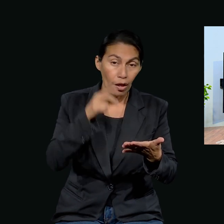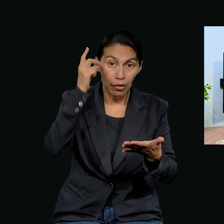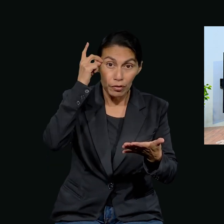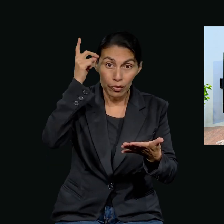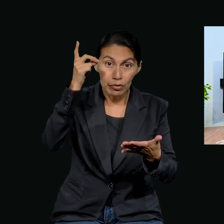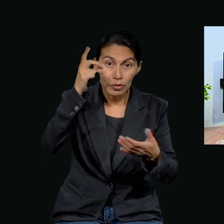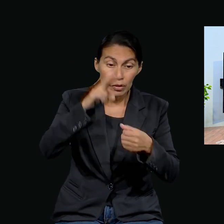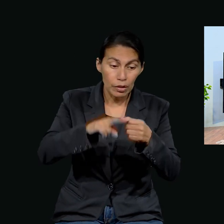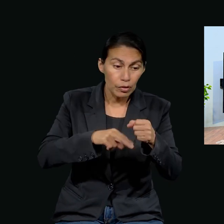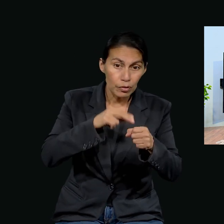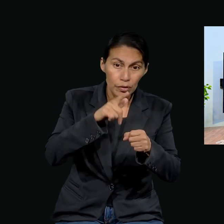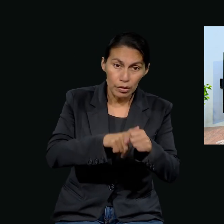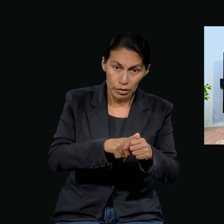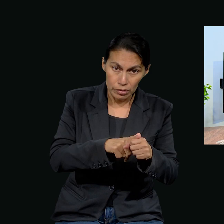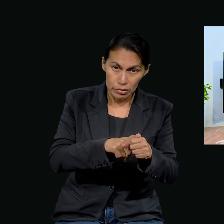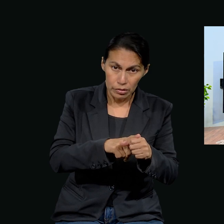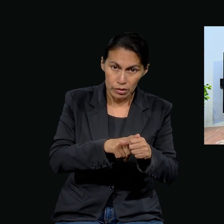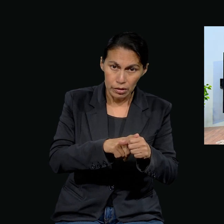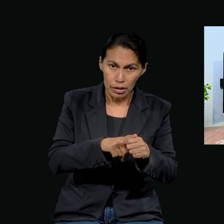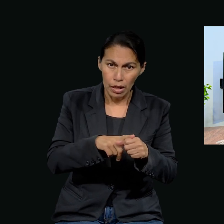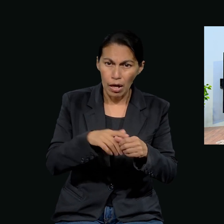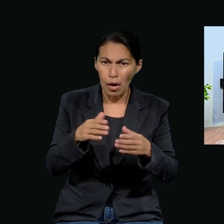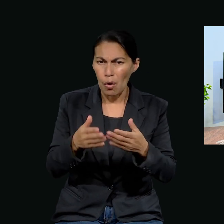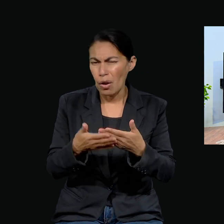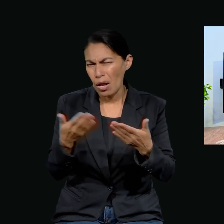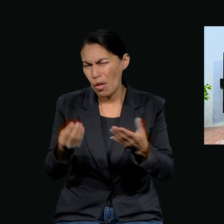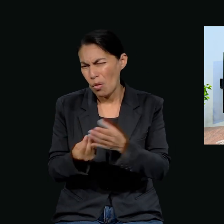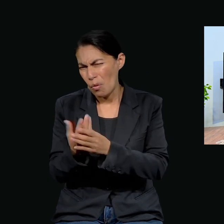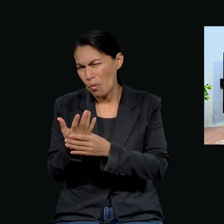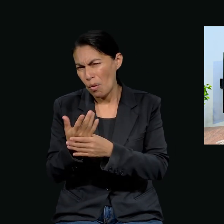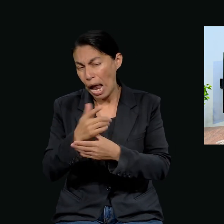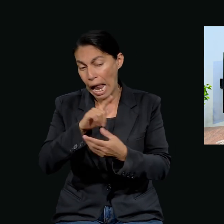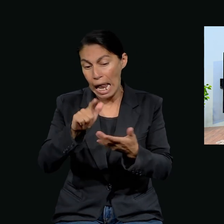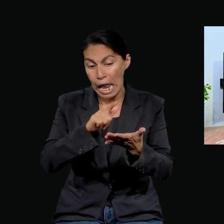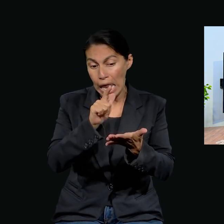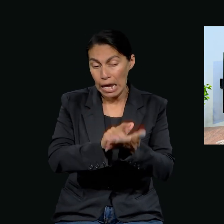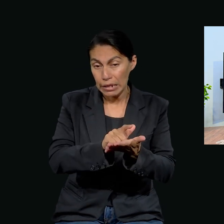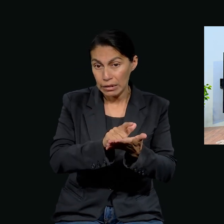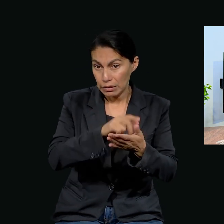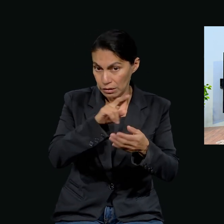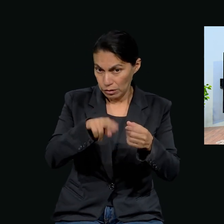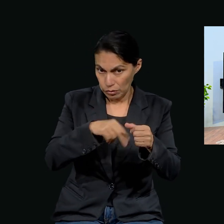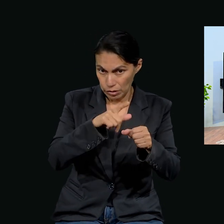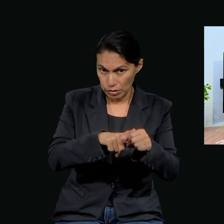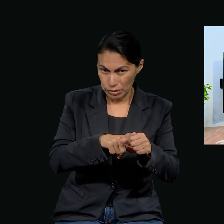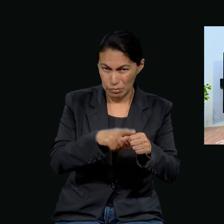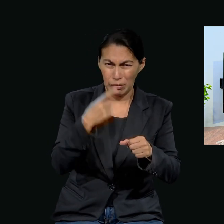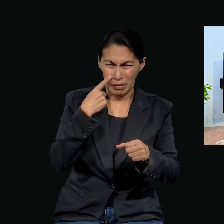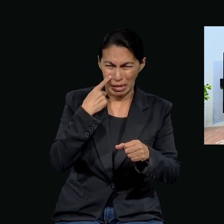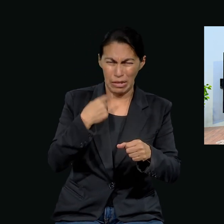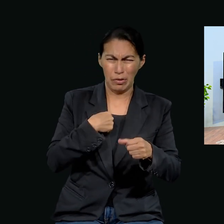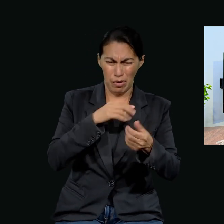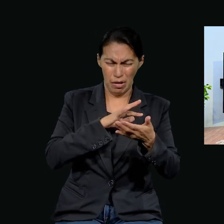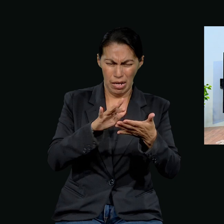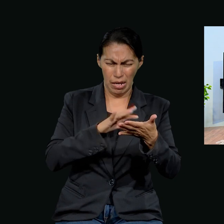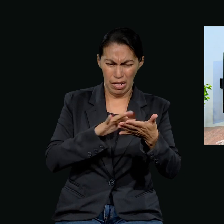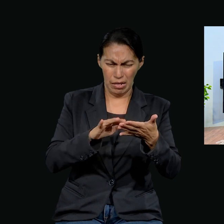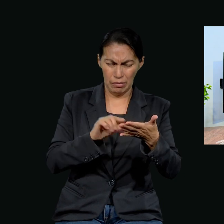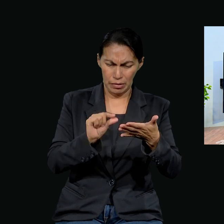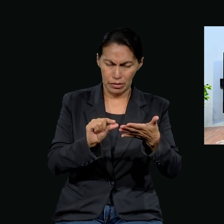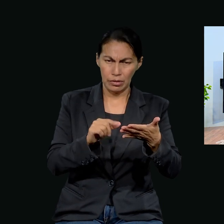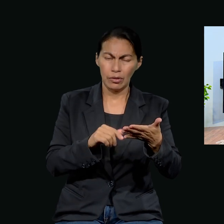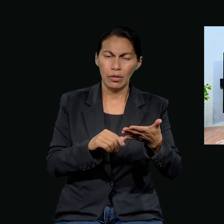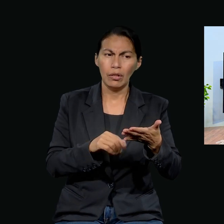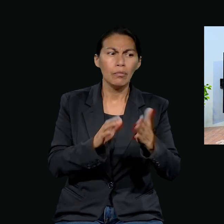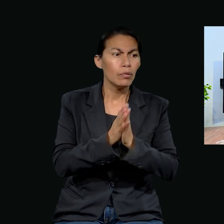dice Dios en la naturaleza, y aquí ahora más moderna, las leyes de la naturaleza. Voy a leer nada más que rápidamente el pedacito que me